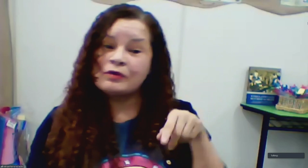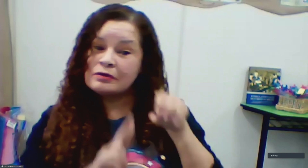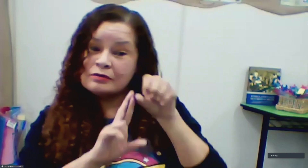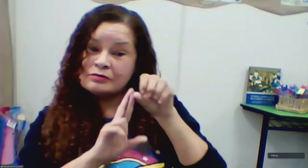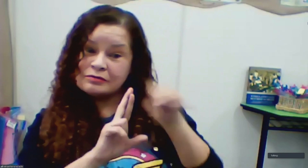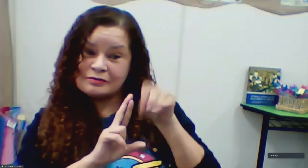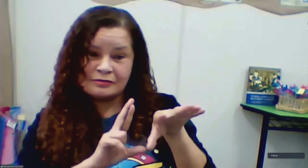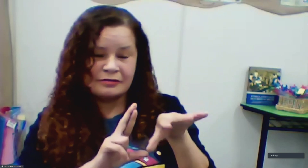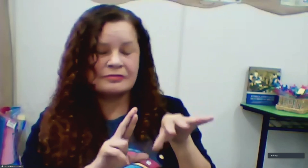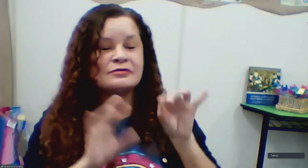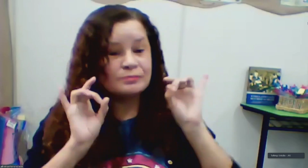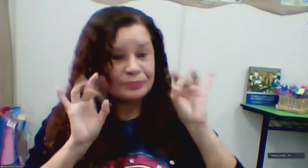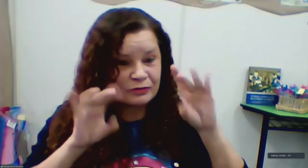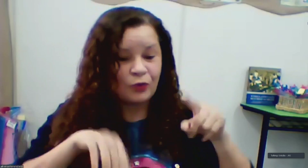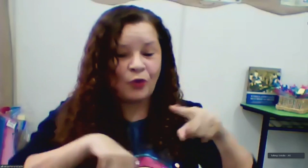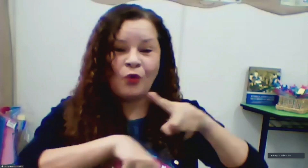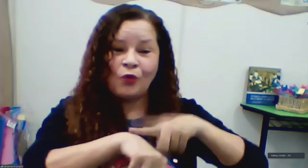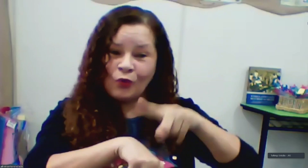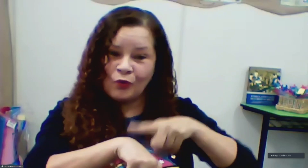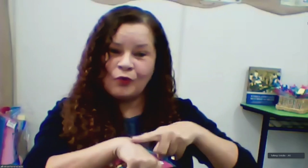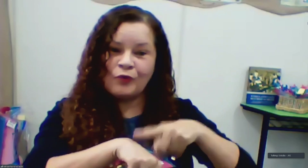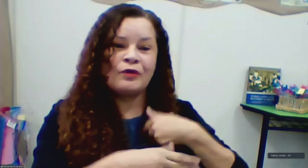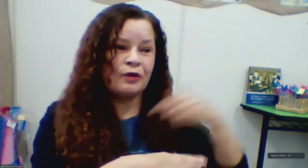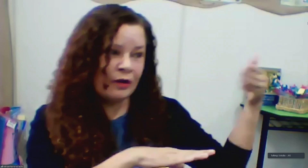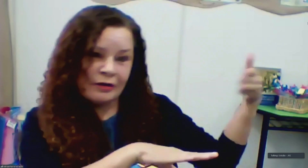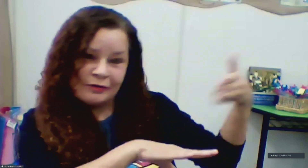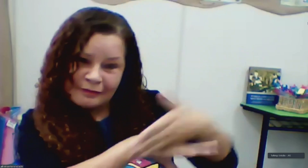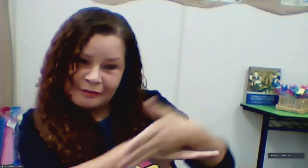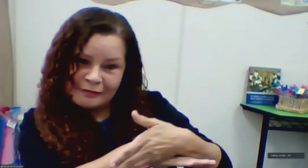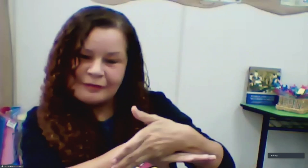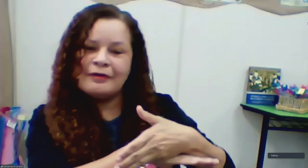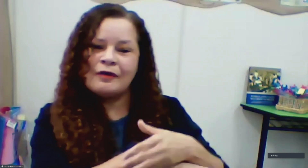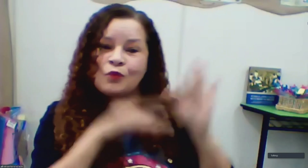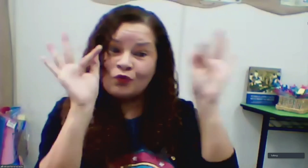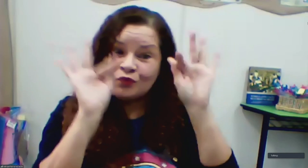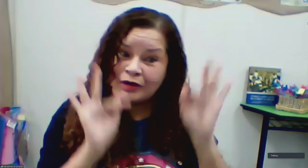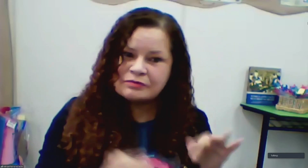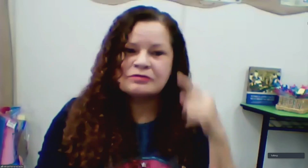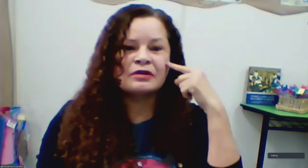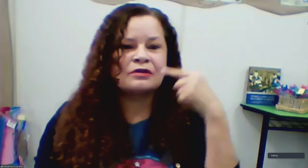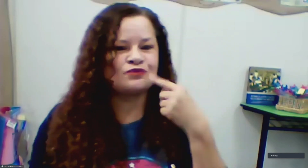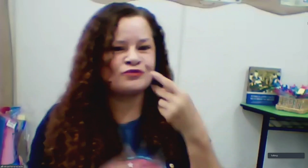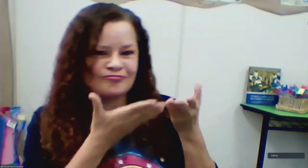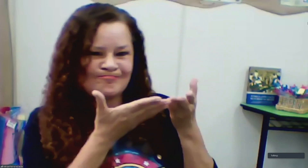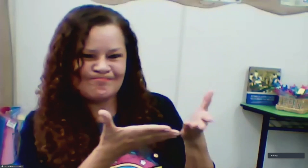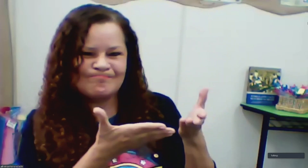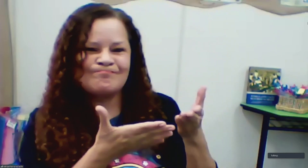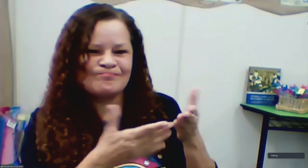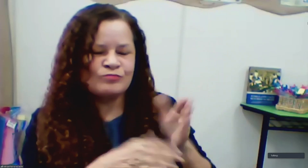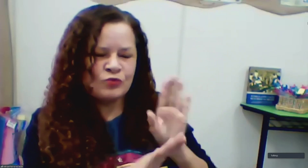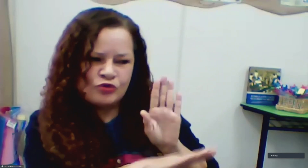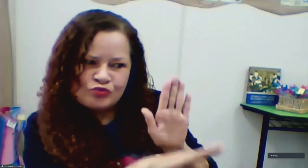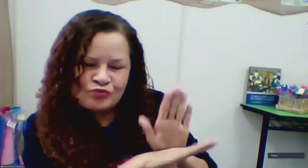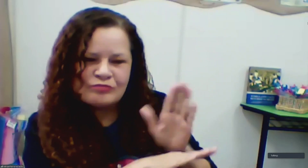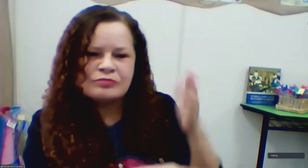horários, tudo certinho, eu fico muito feliz com os meus alunos surdos, que eles conseguem entender. E tem uma